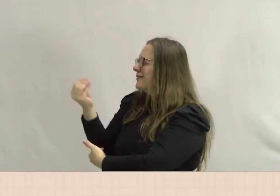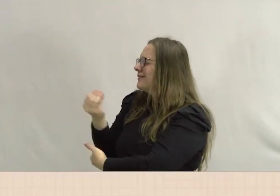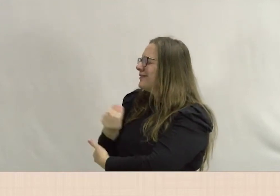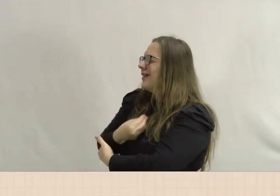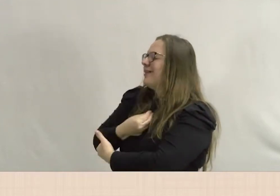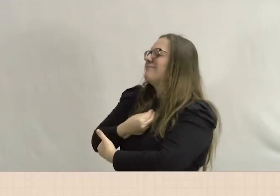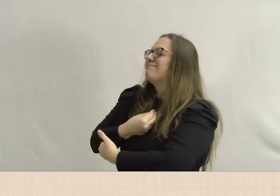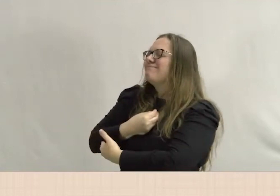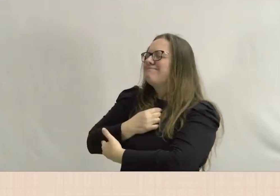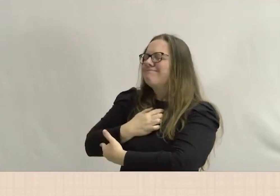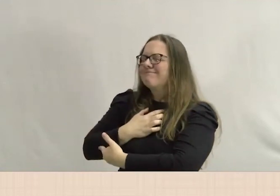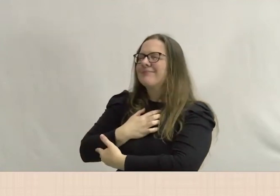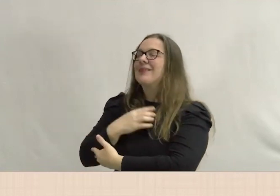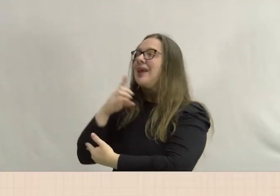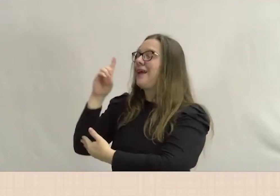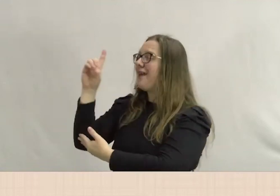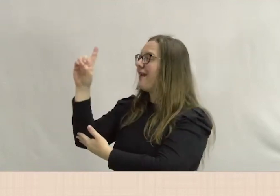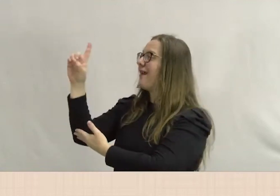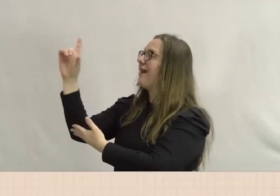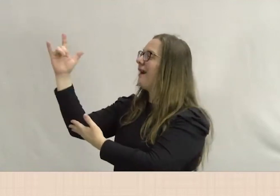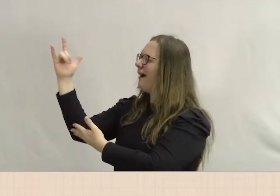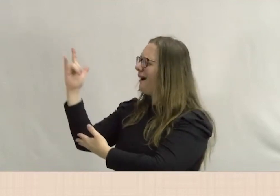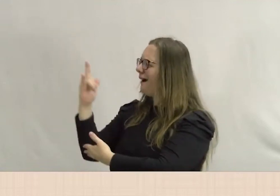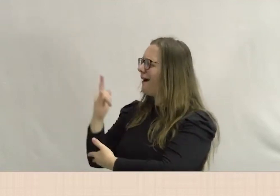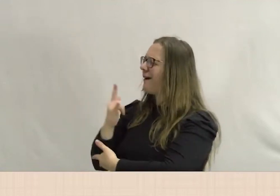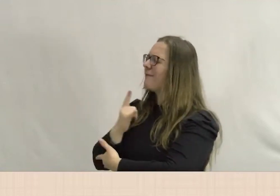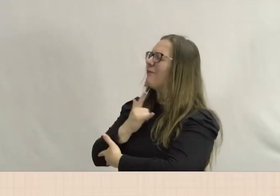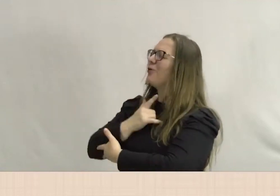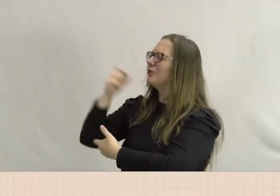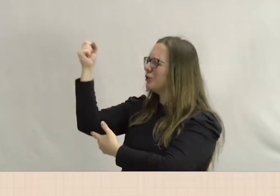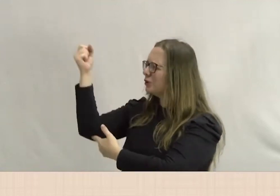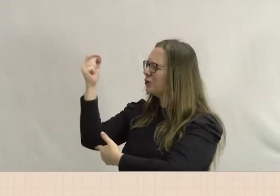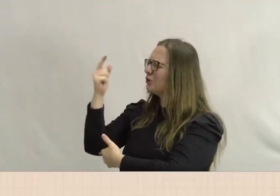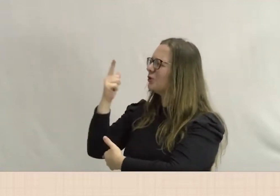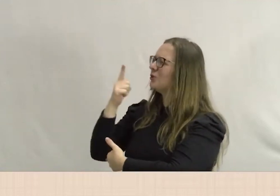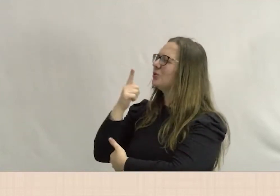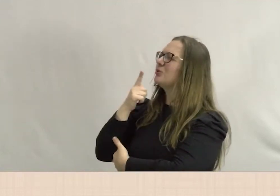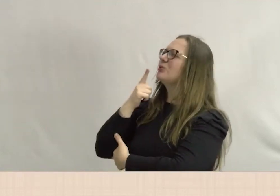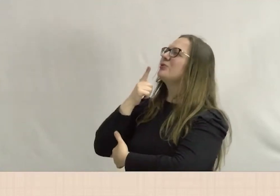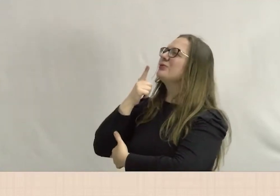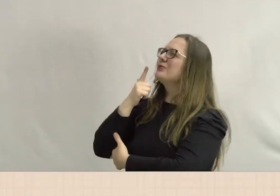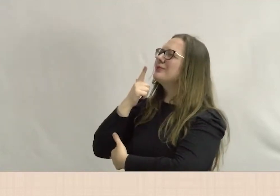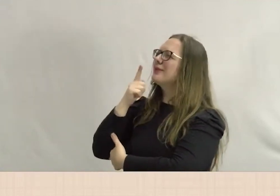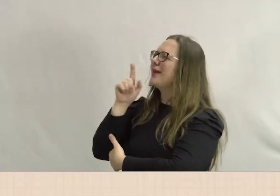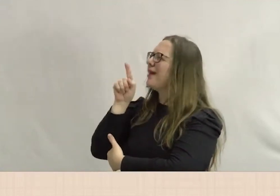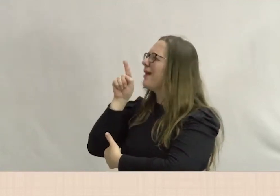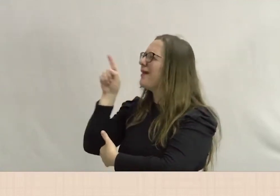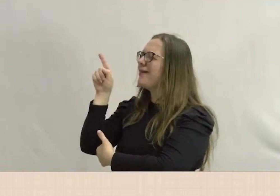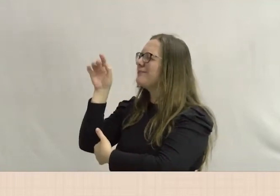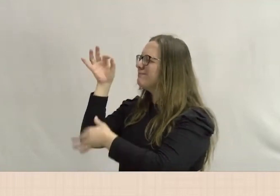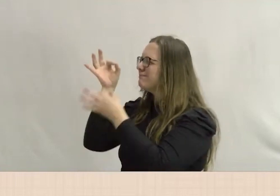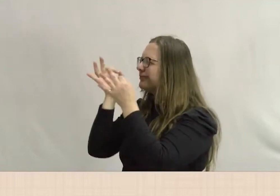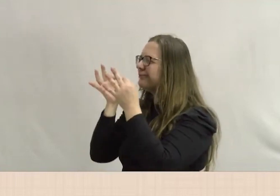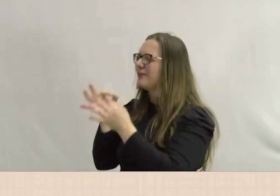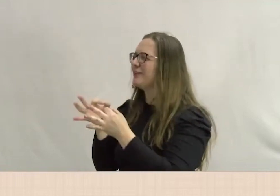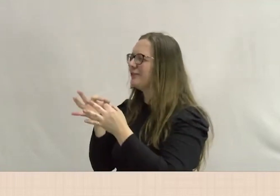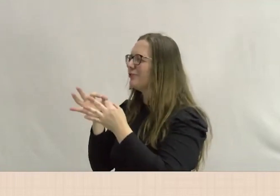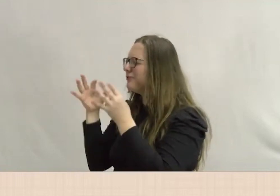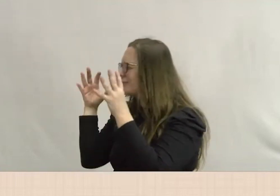de Deus é amor, a essência de Deus é luz, não há nele treva nenhuma.